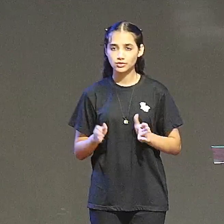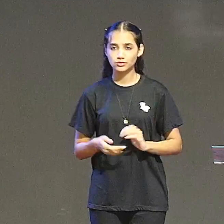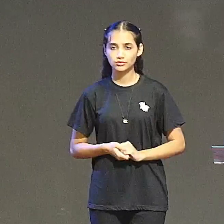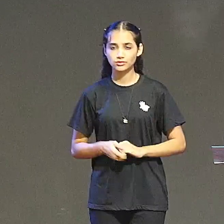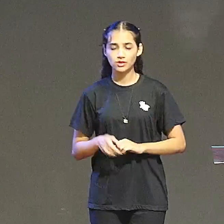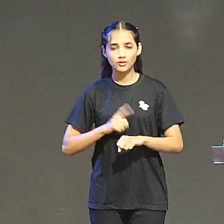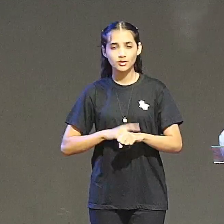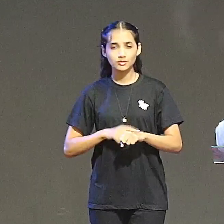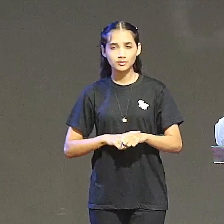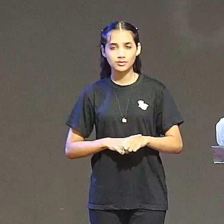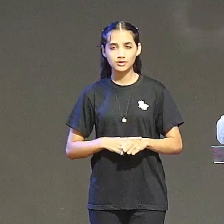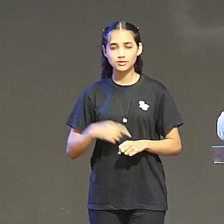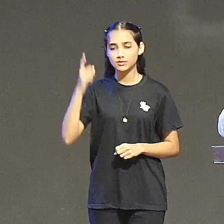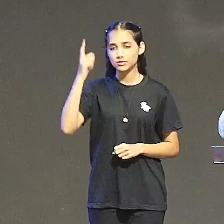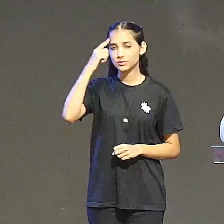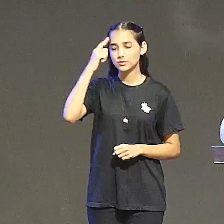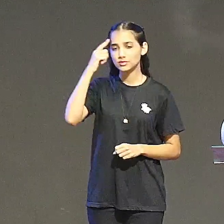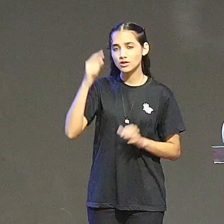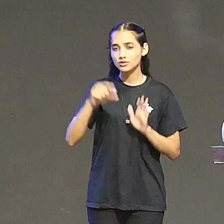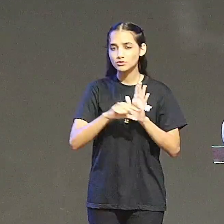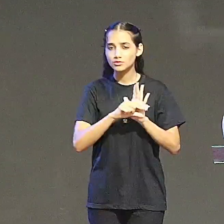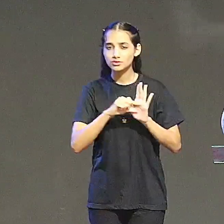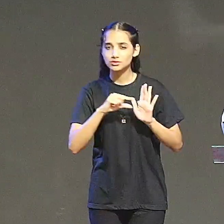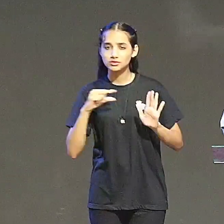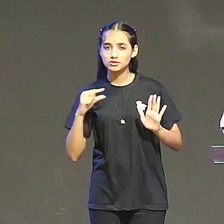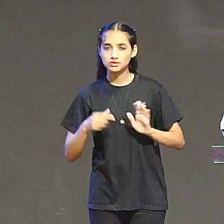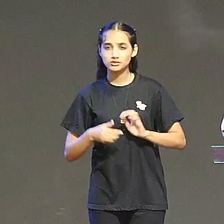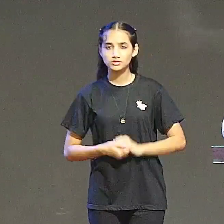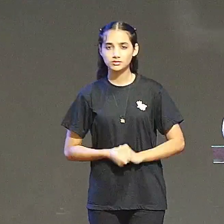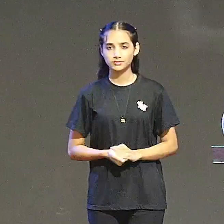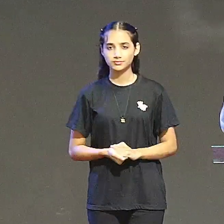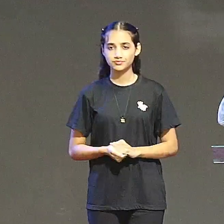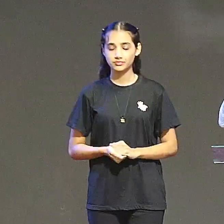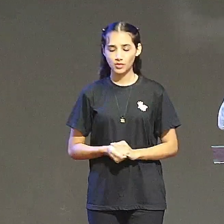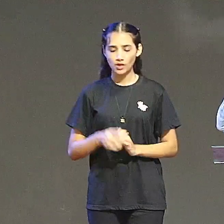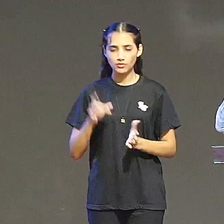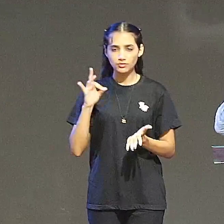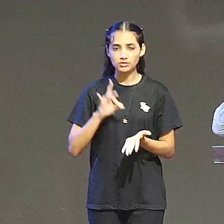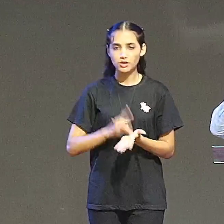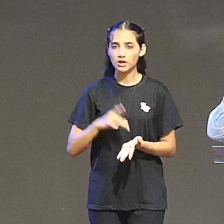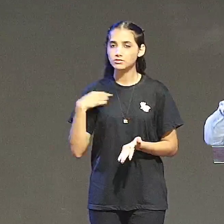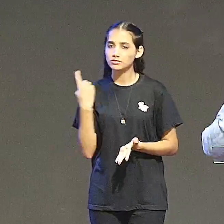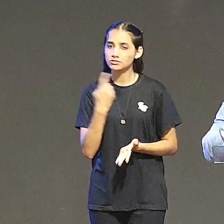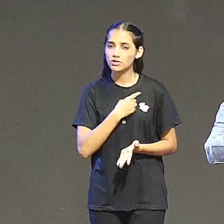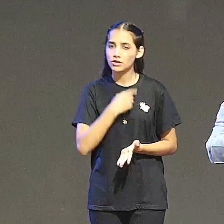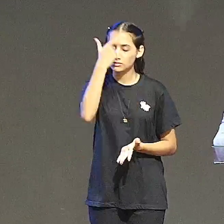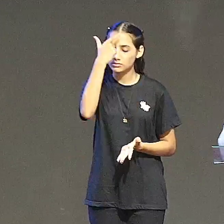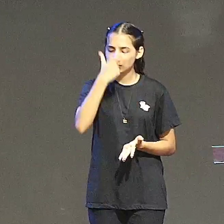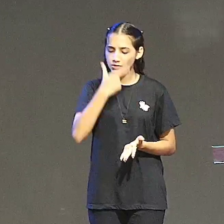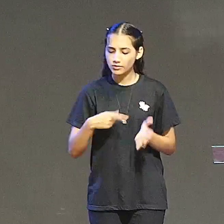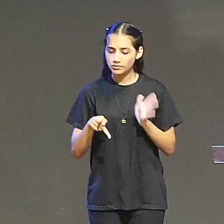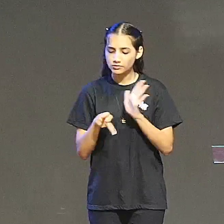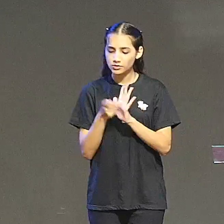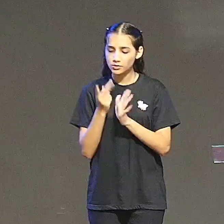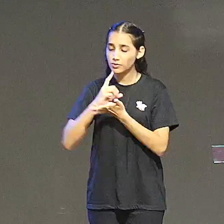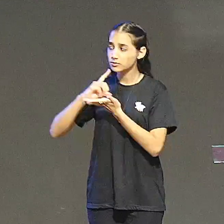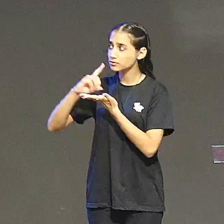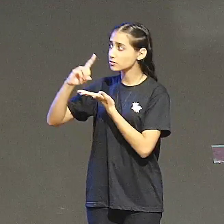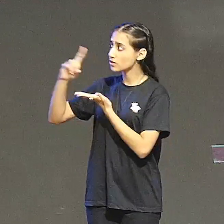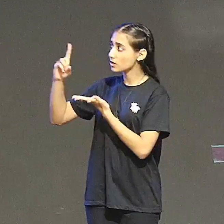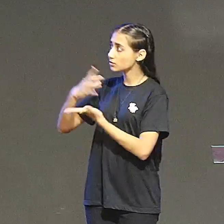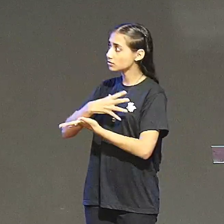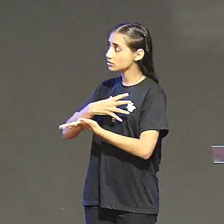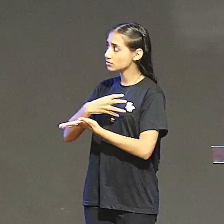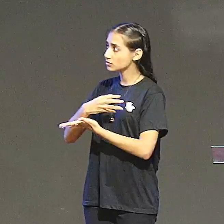pedacinho desse Versículo que diz assim de fato somos filhos de Deus vamos repetir isso de